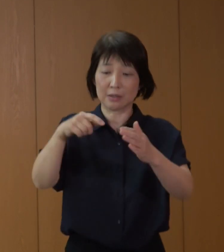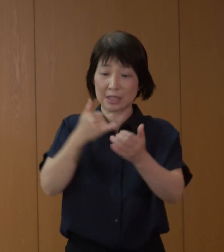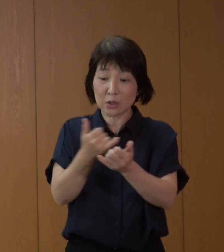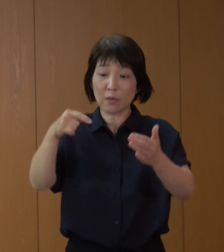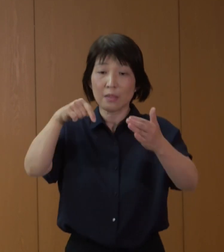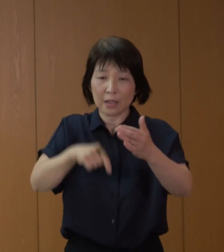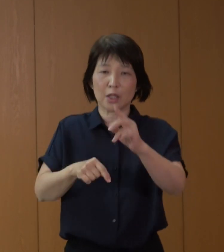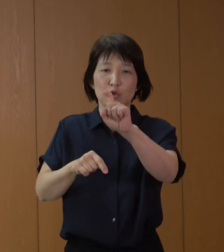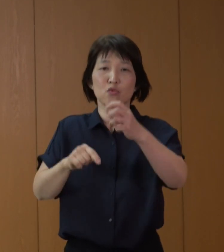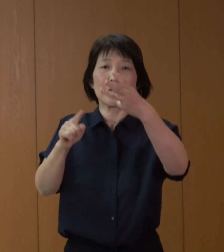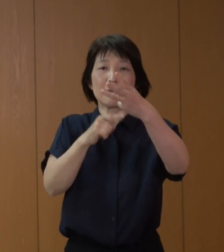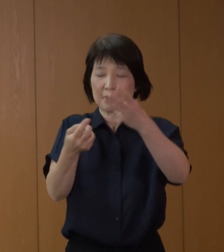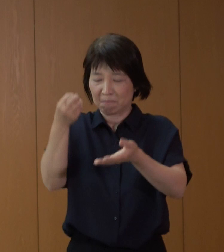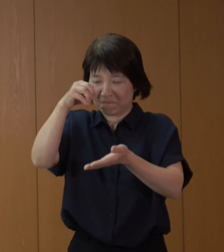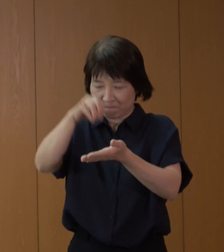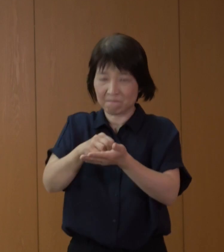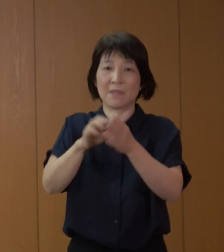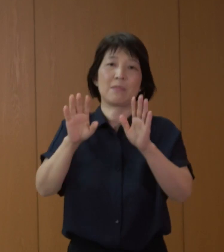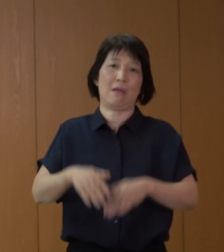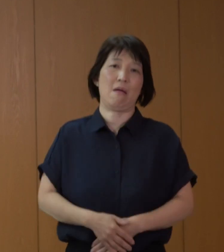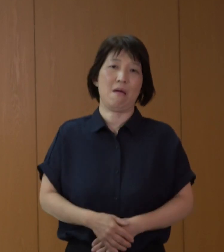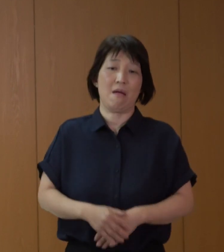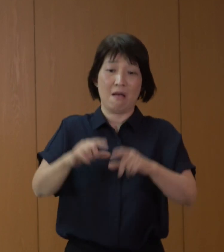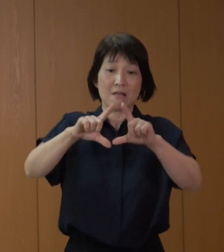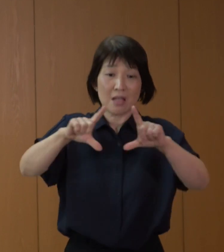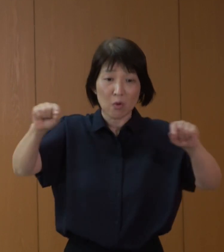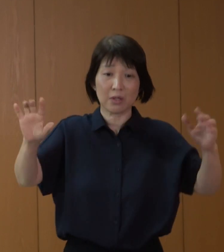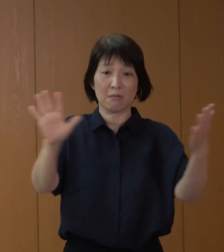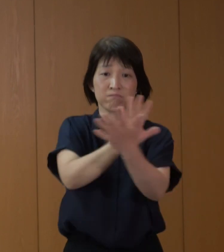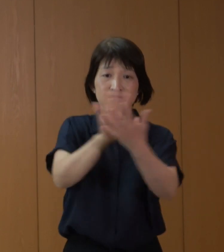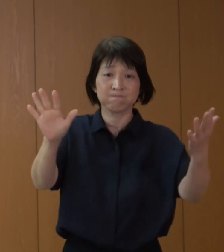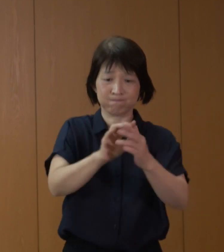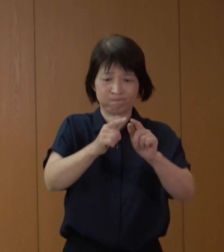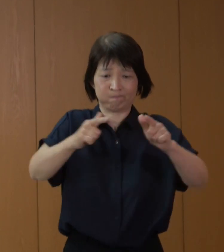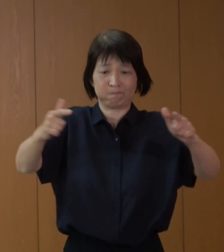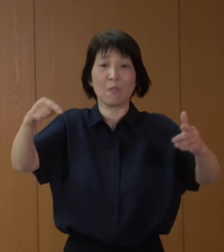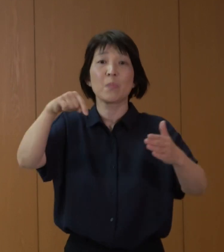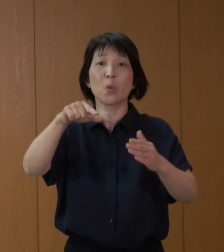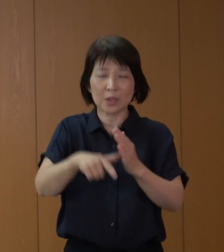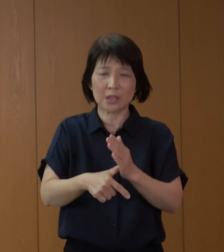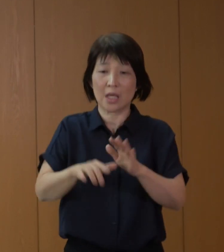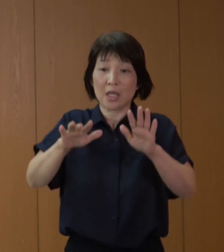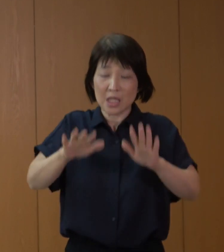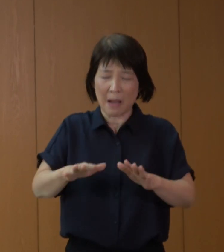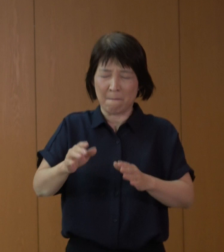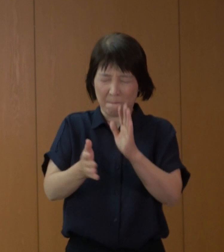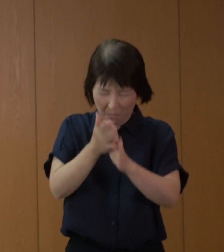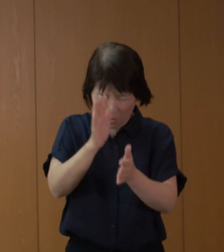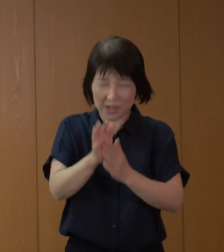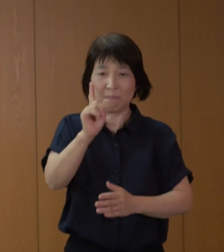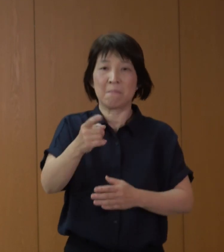確認されました。全国的な往来が活発化しつつある中で、今一度警戒していかな